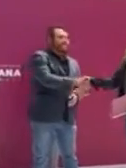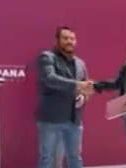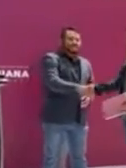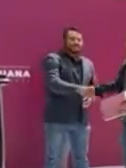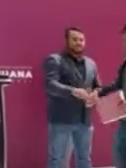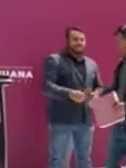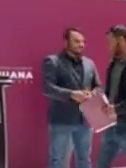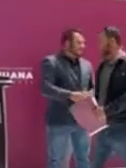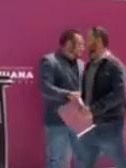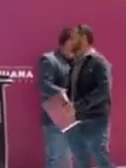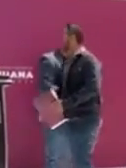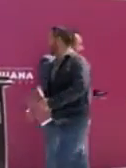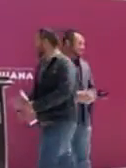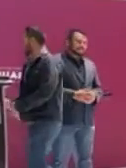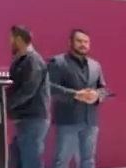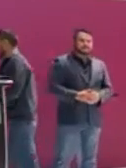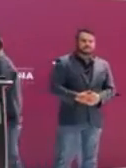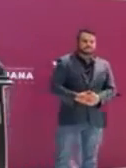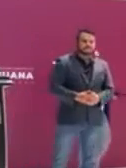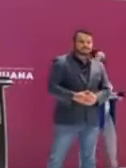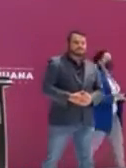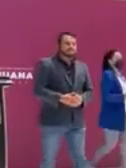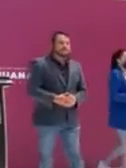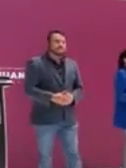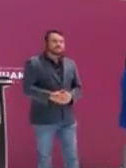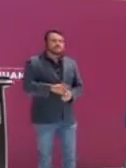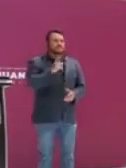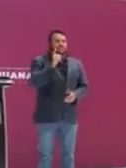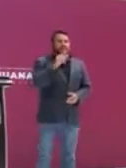Continuamos con Marta Maritza López Vallejo.